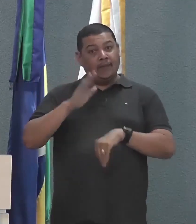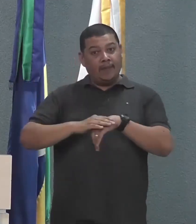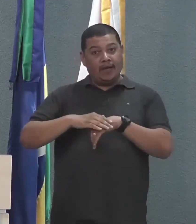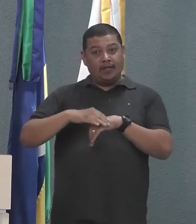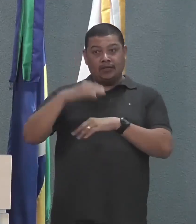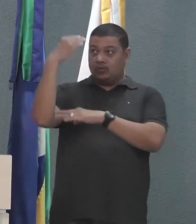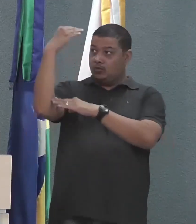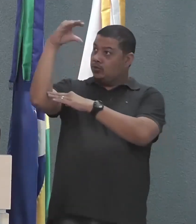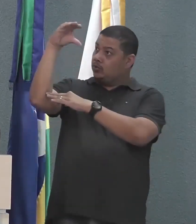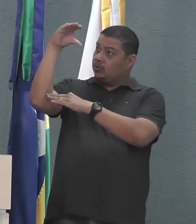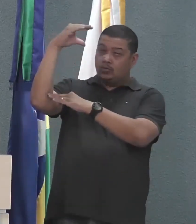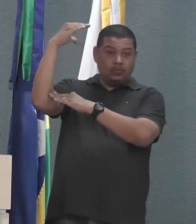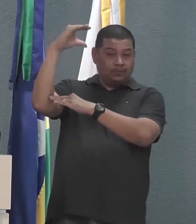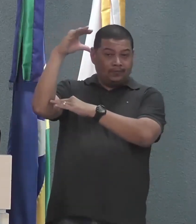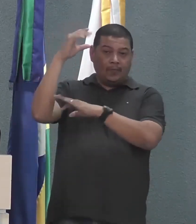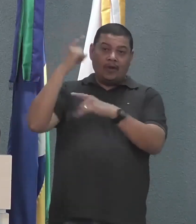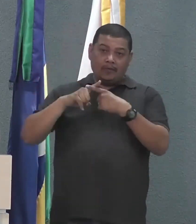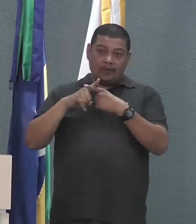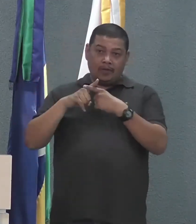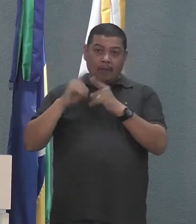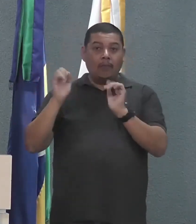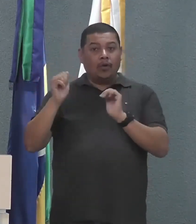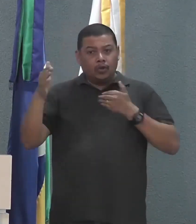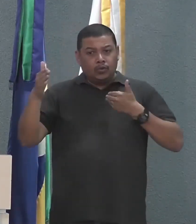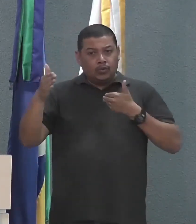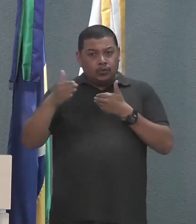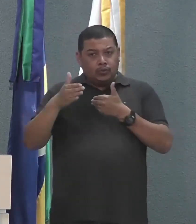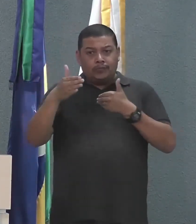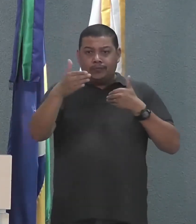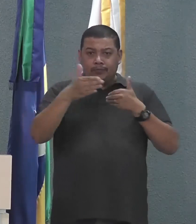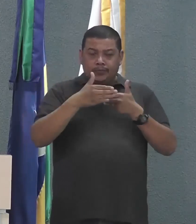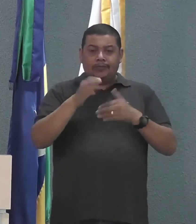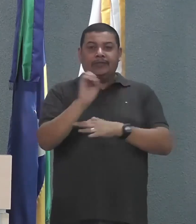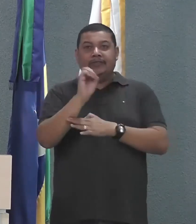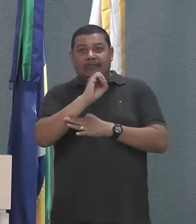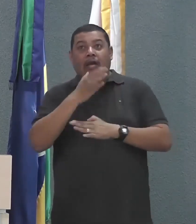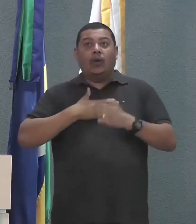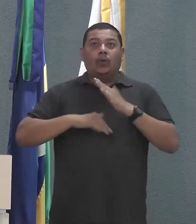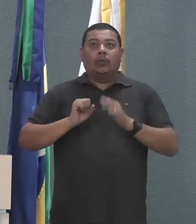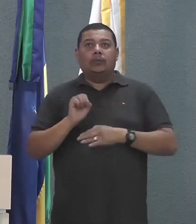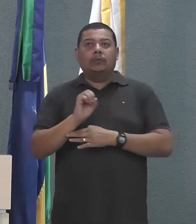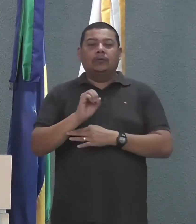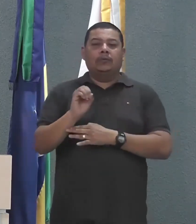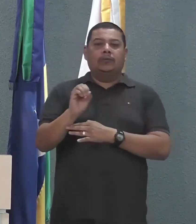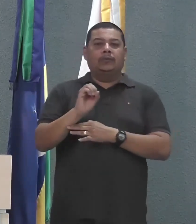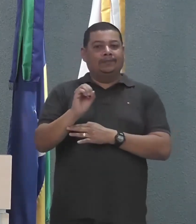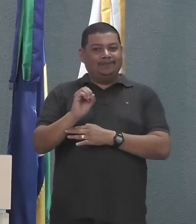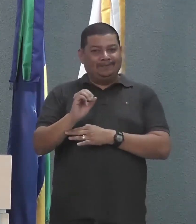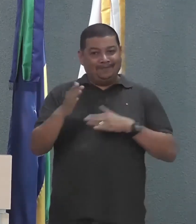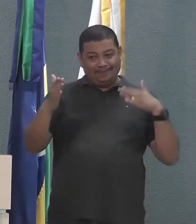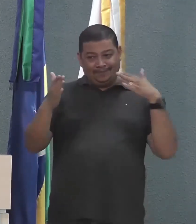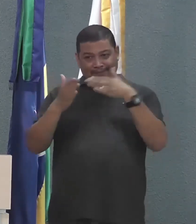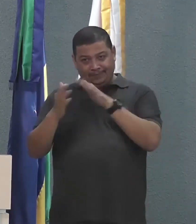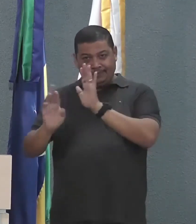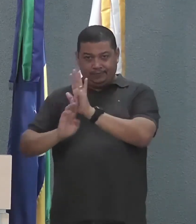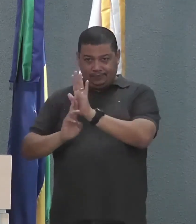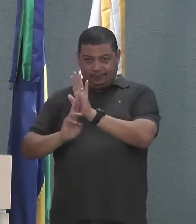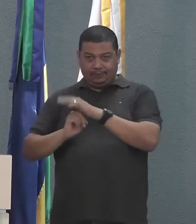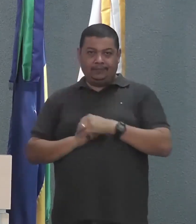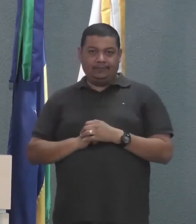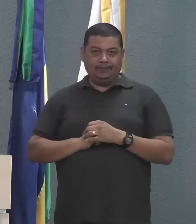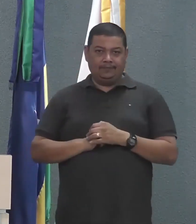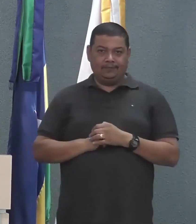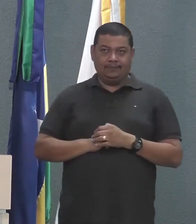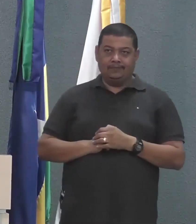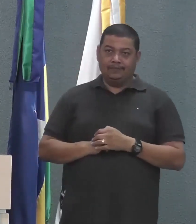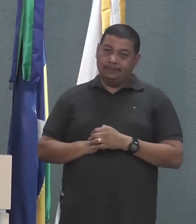pardais, para que as velocidades sejam diminuídas até o Riozinho. Não se pode